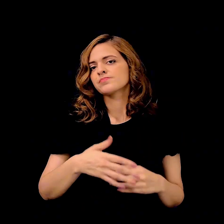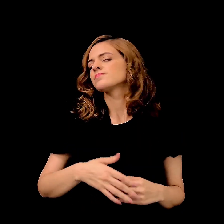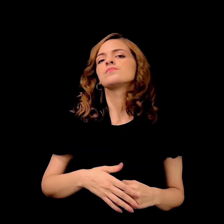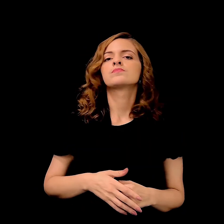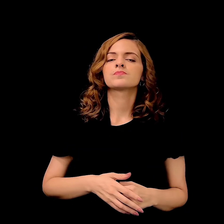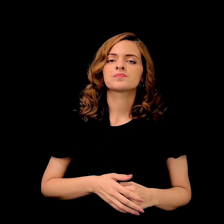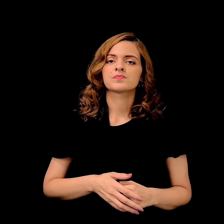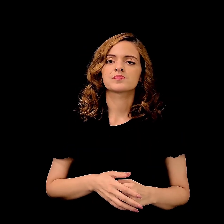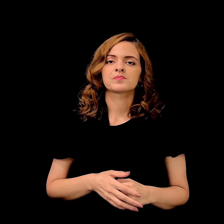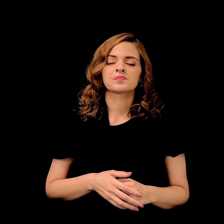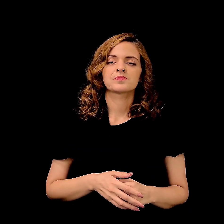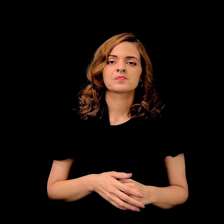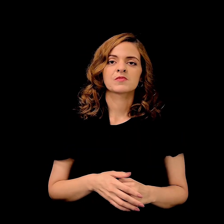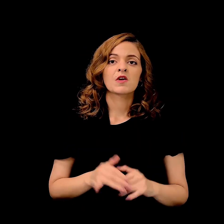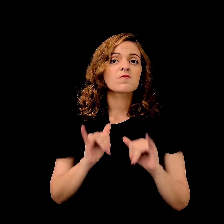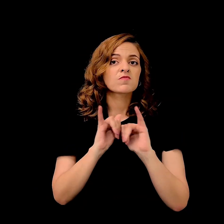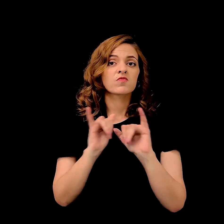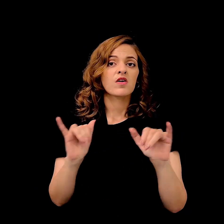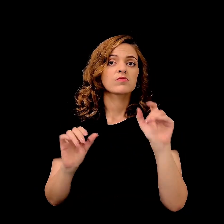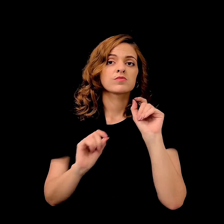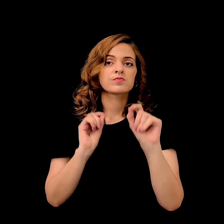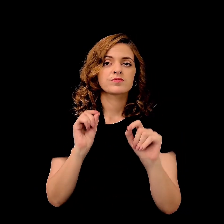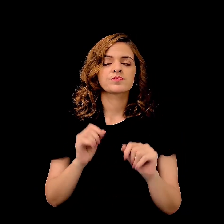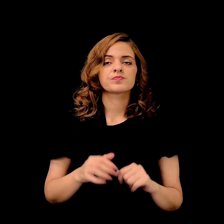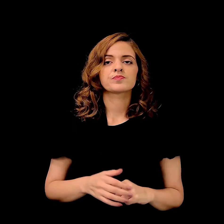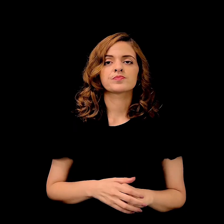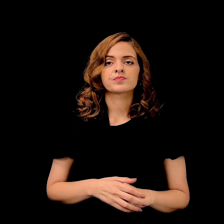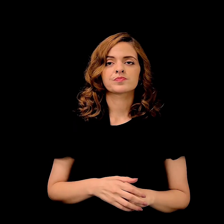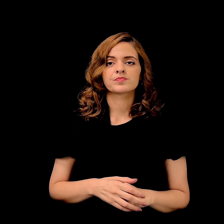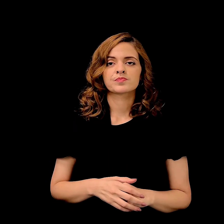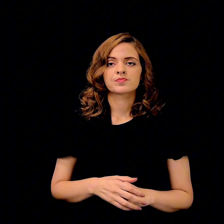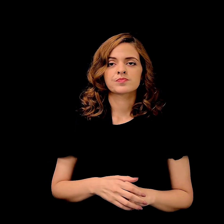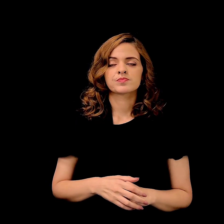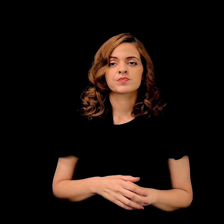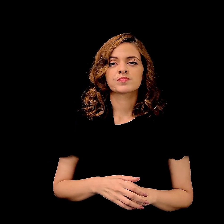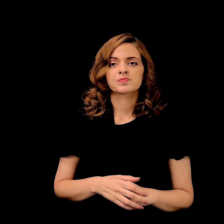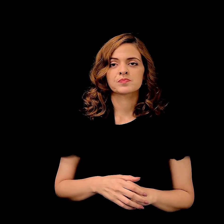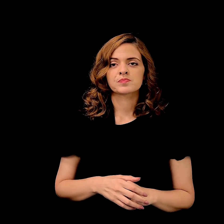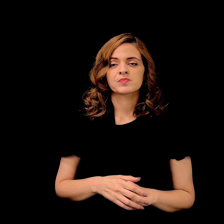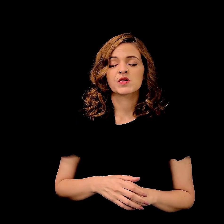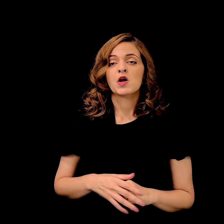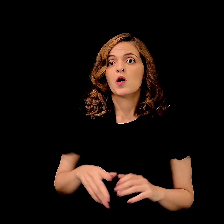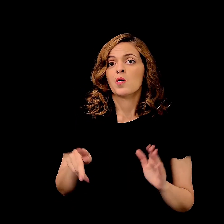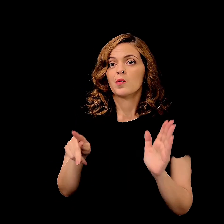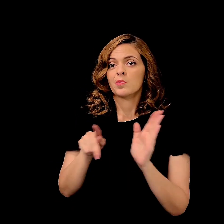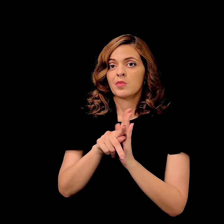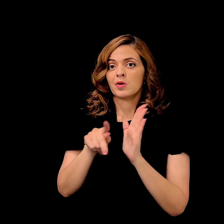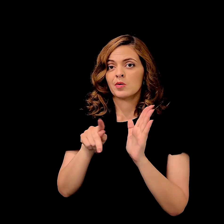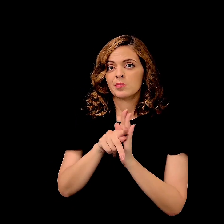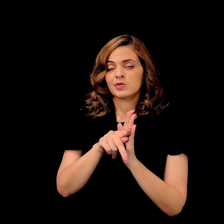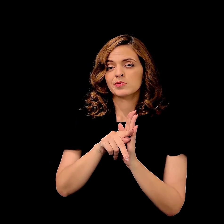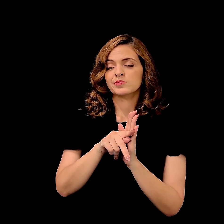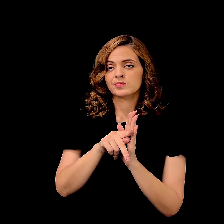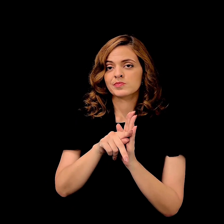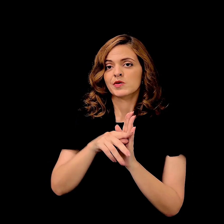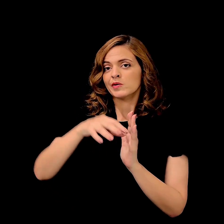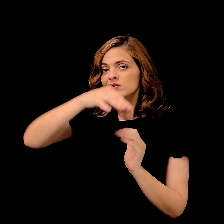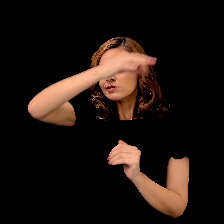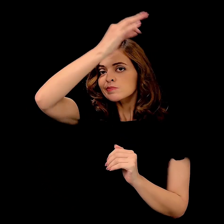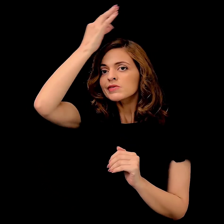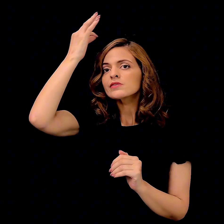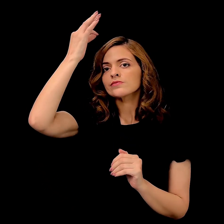ele diz assim, o próprio Espírito, quer dizer, o Espírito Santo, porque